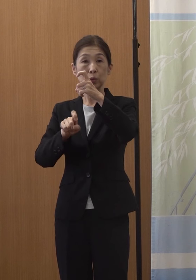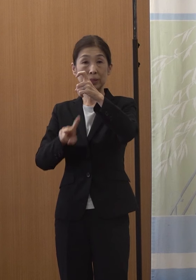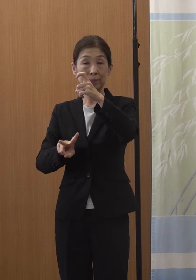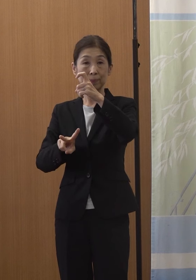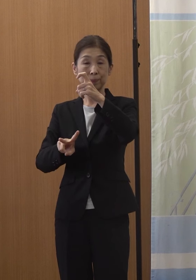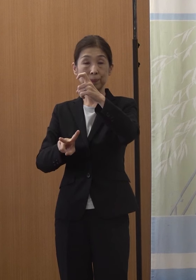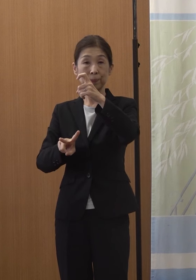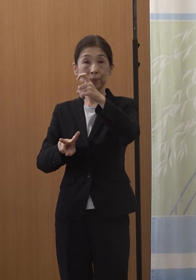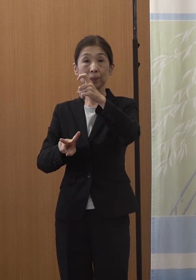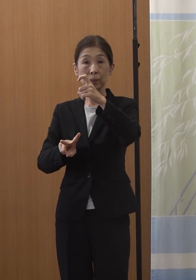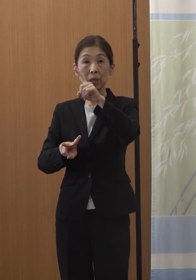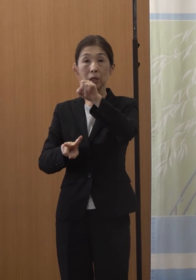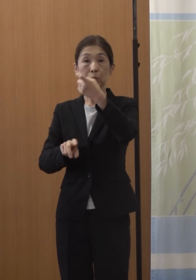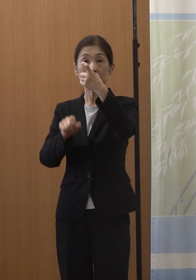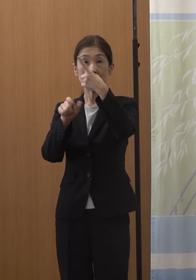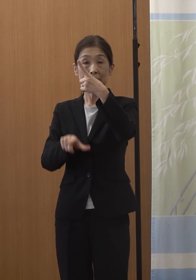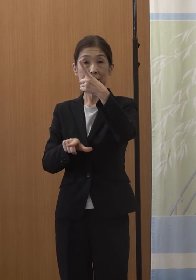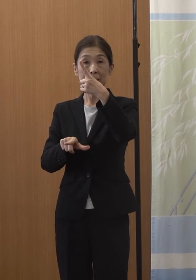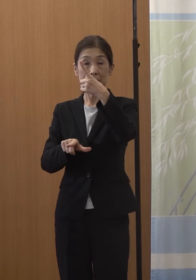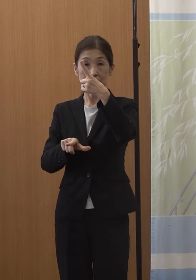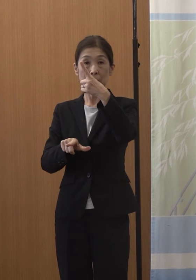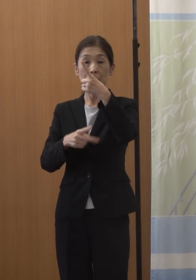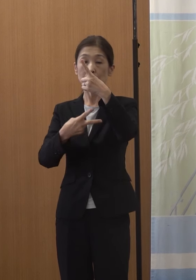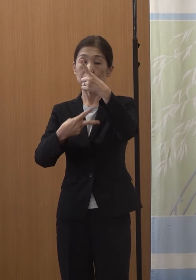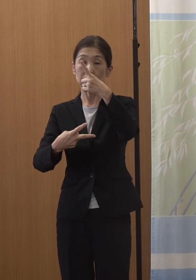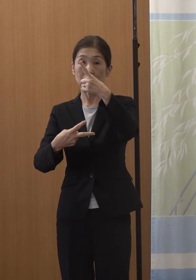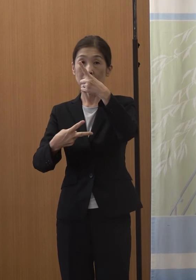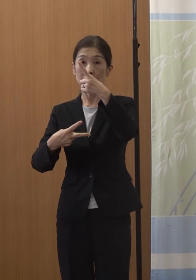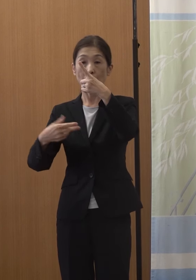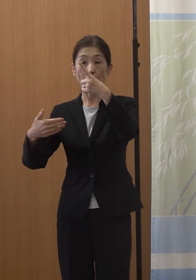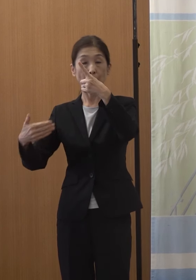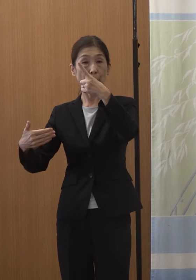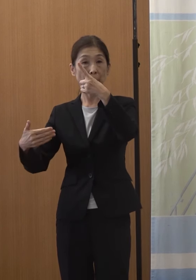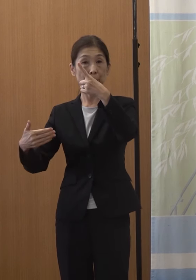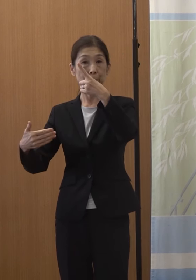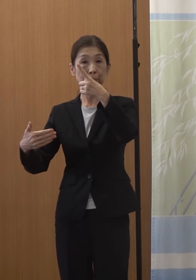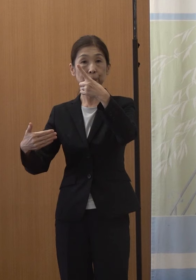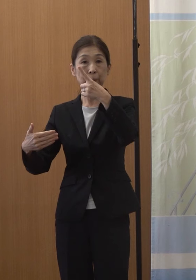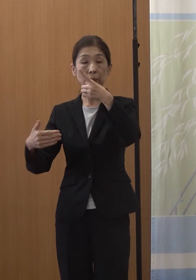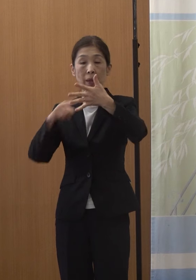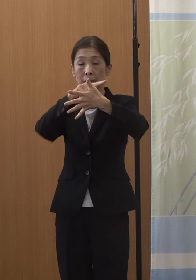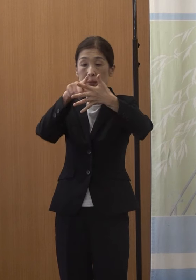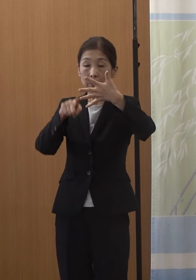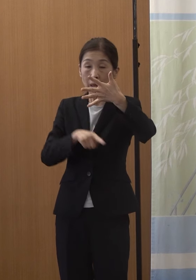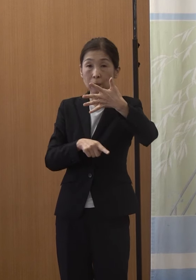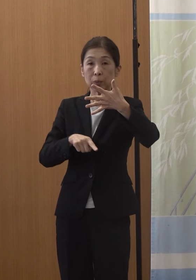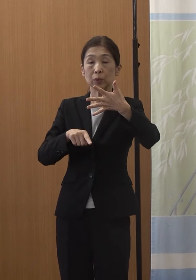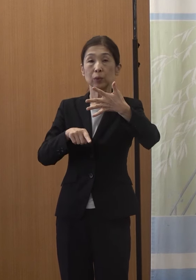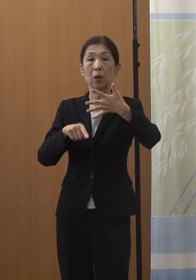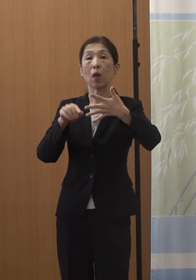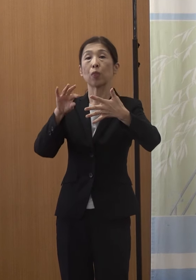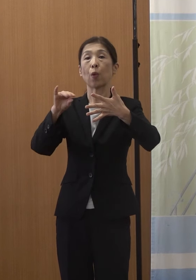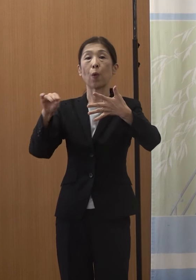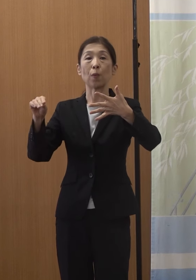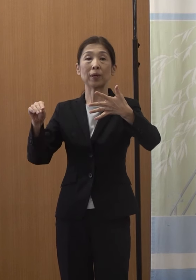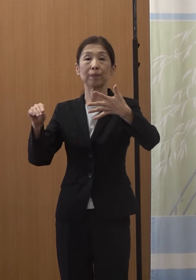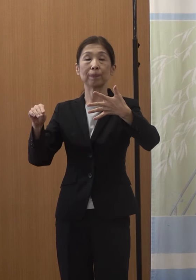日、11月は2日間で、2日と9日、各土曜日で合計5日